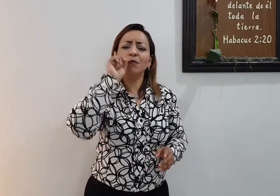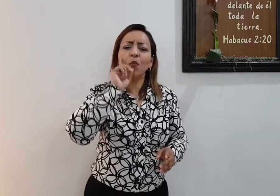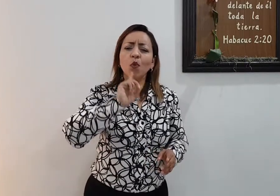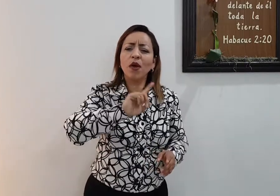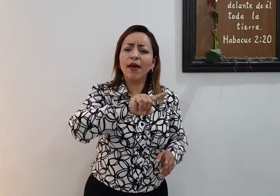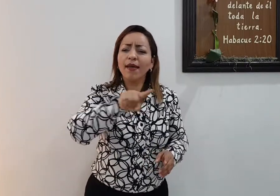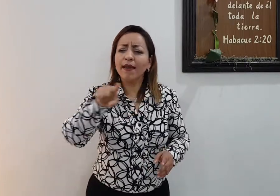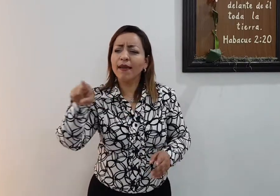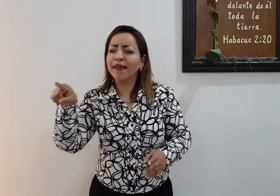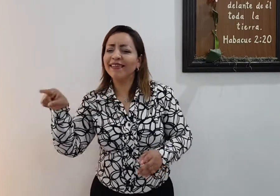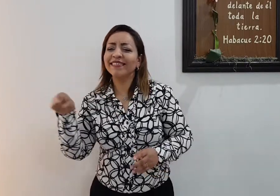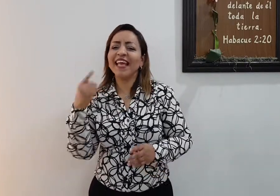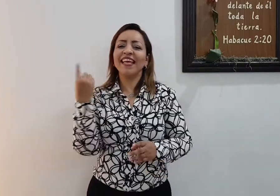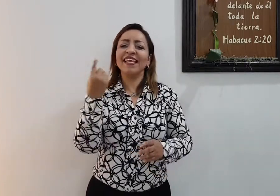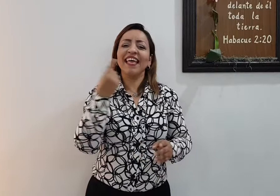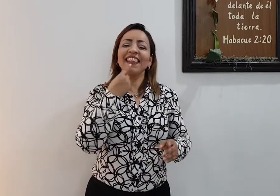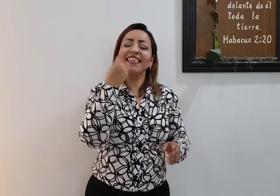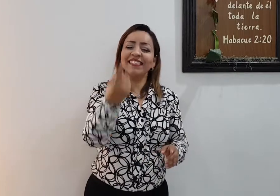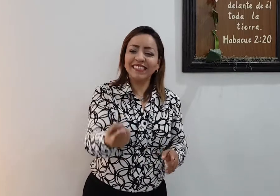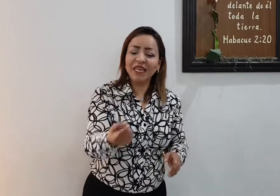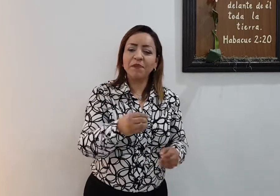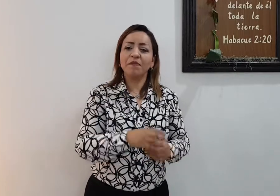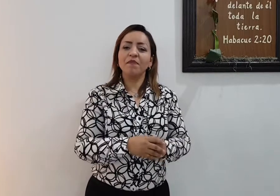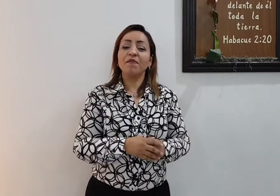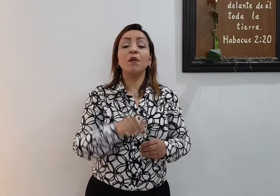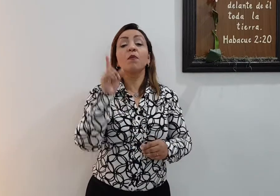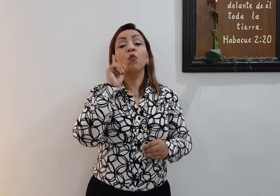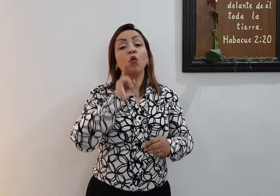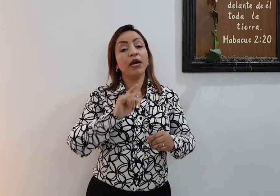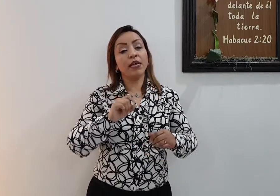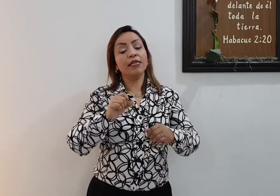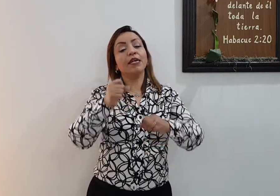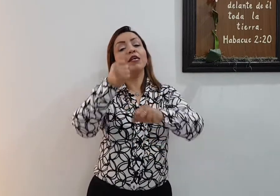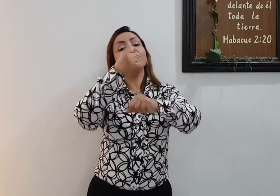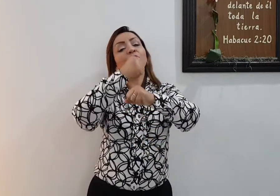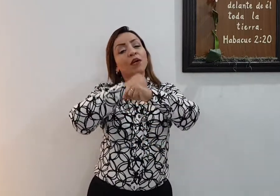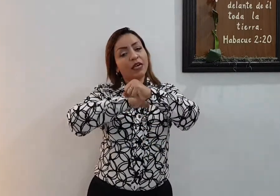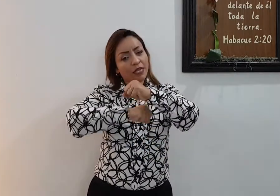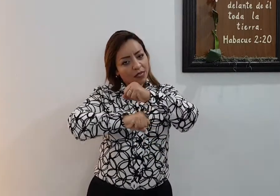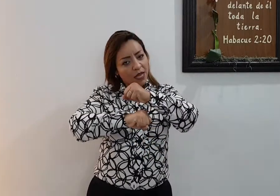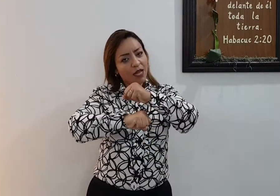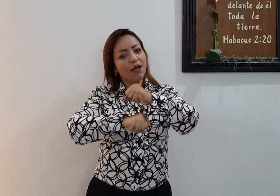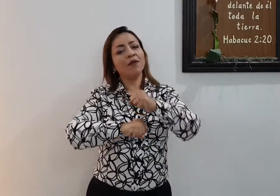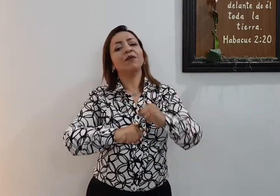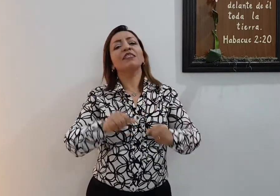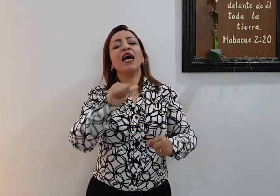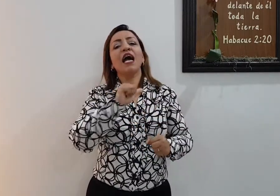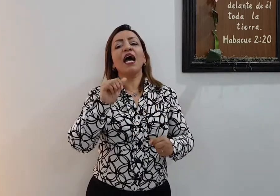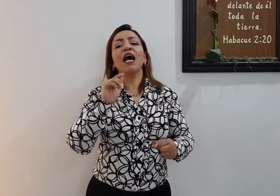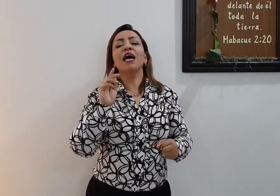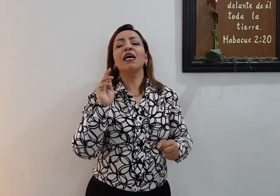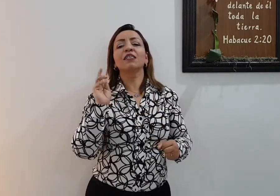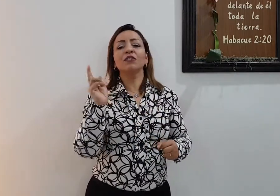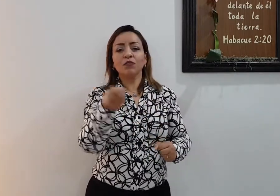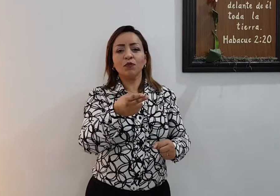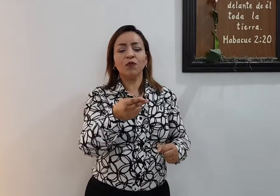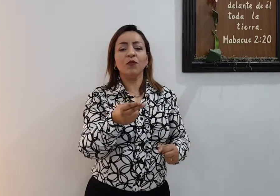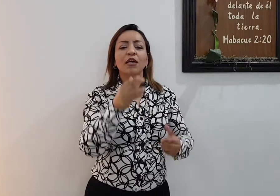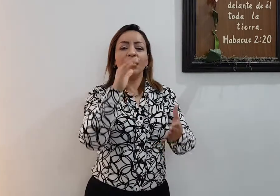más le pide Dios al hombre en relación a su mujer? Ningún varón dijo nada, pero la hermana